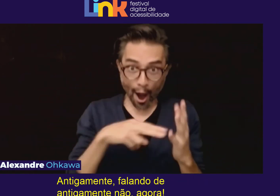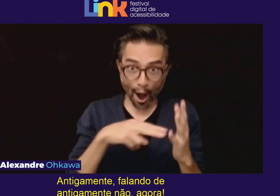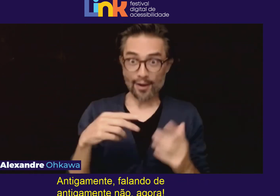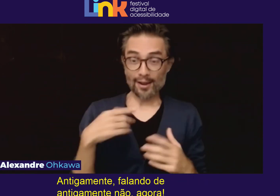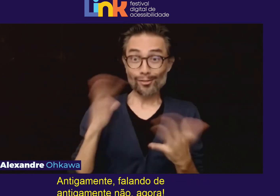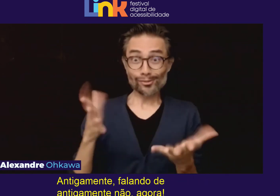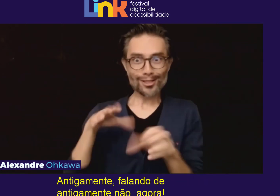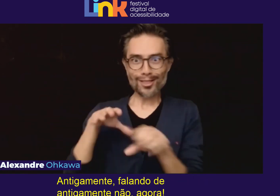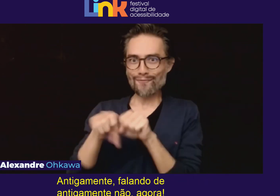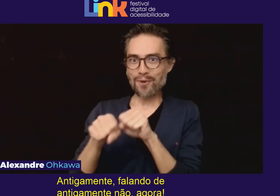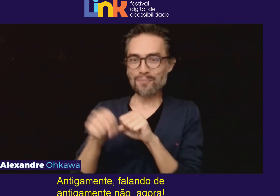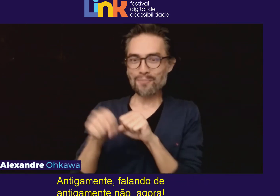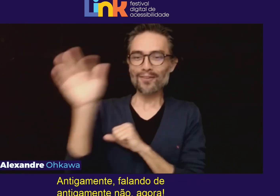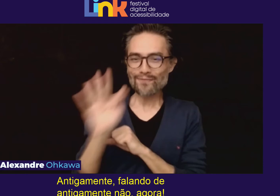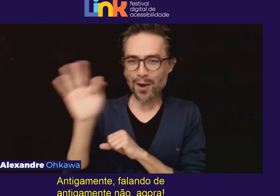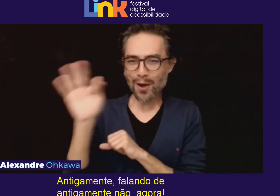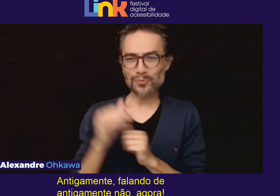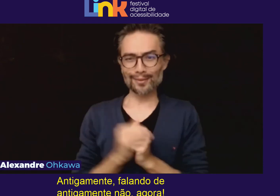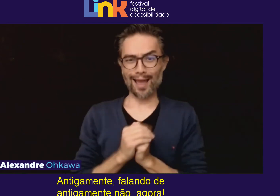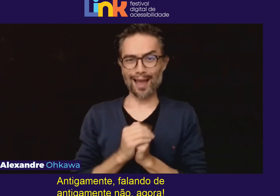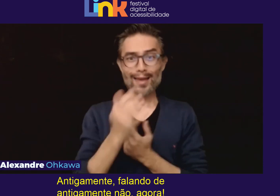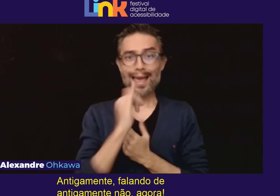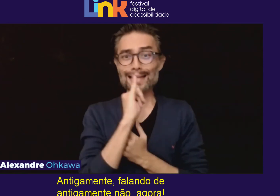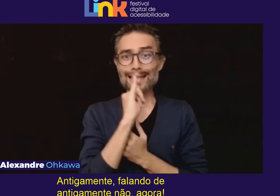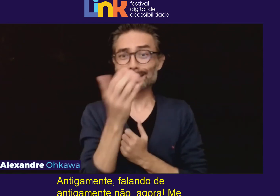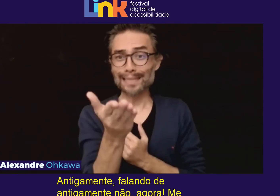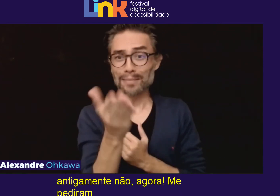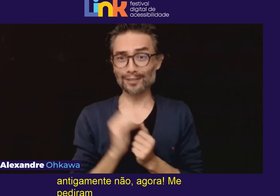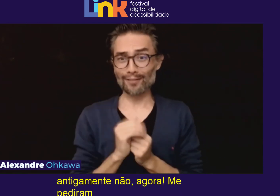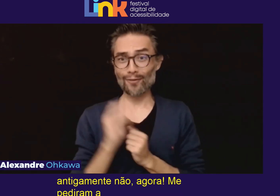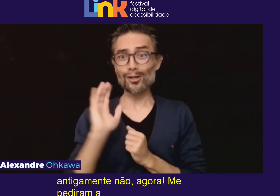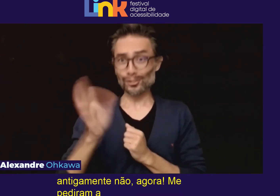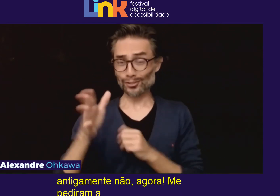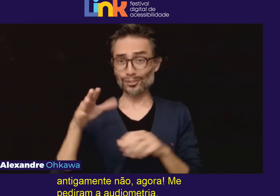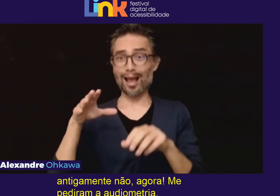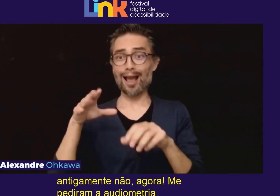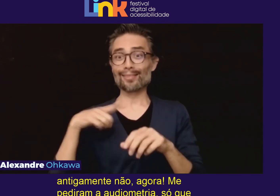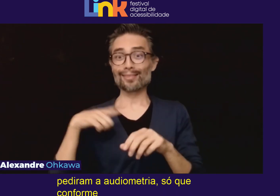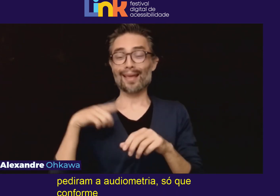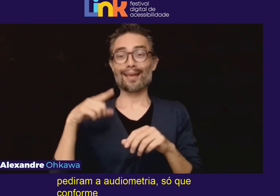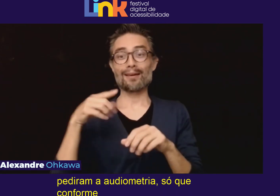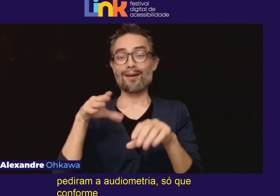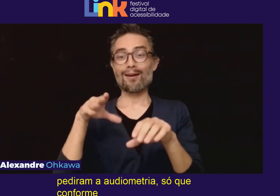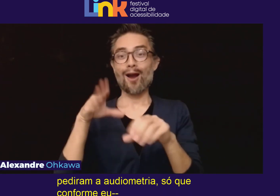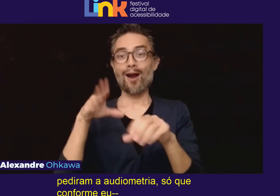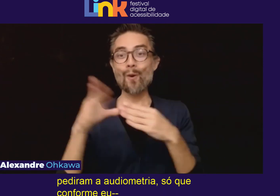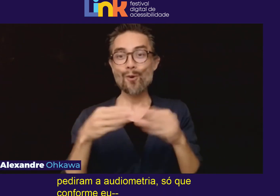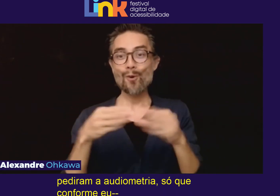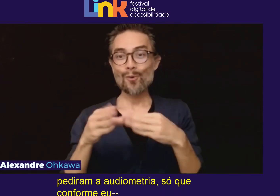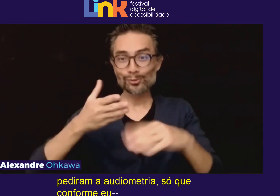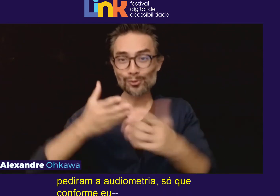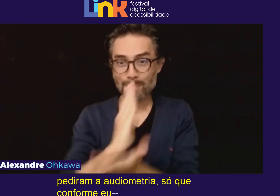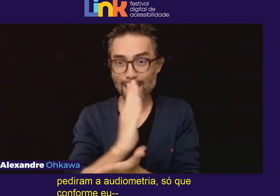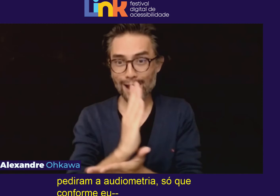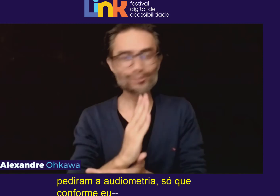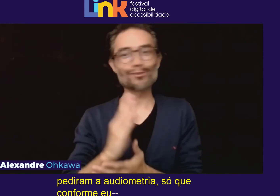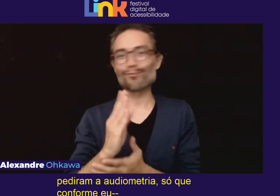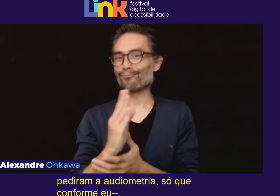só que conforme eu não ainda era formado, eu já tinha, né, formação, na verdade, eu